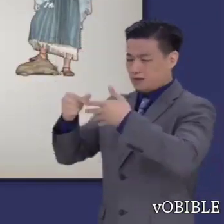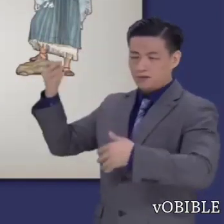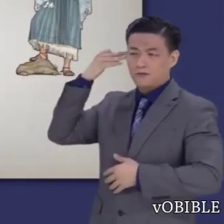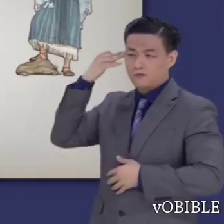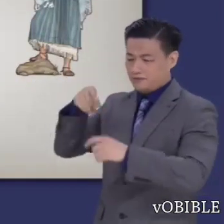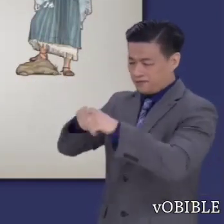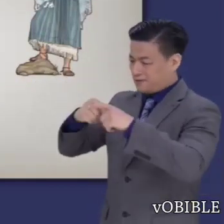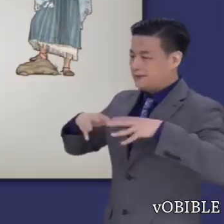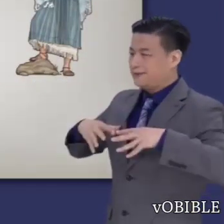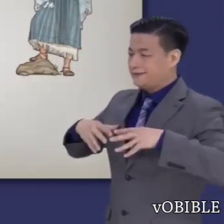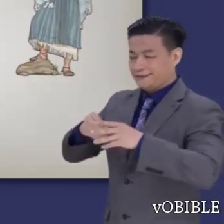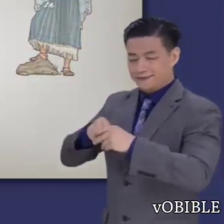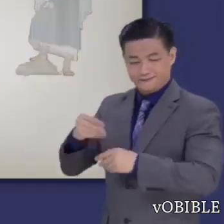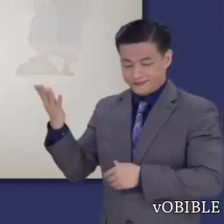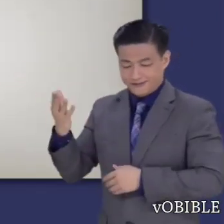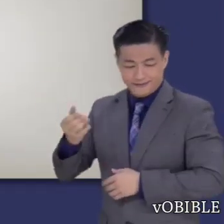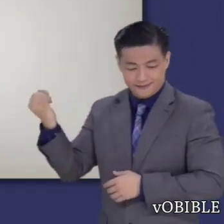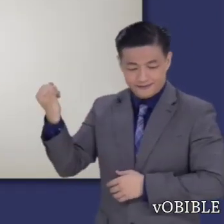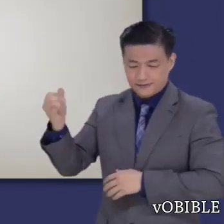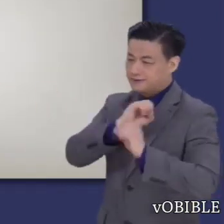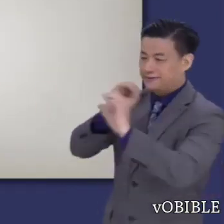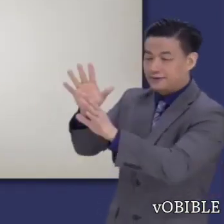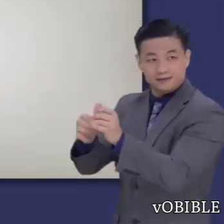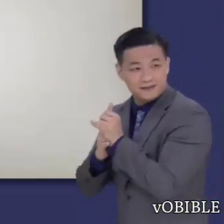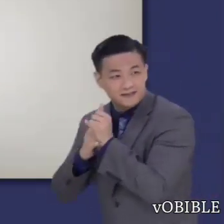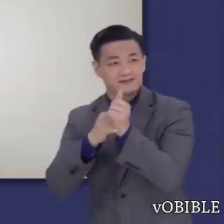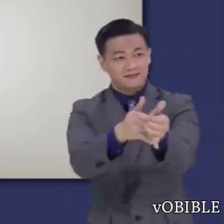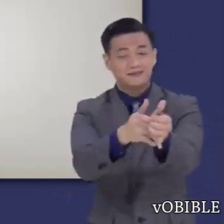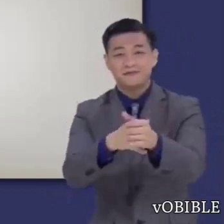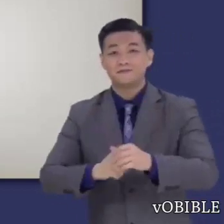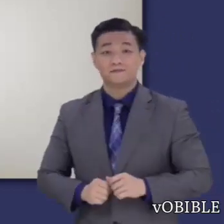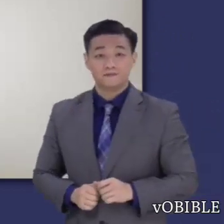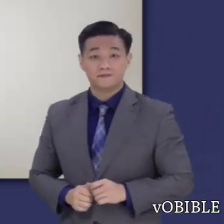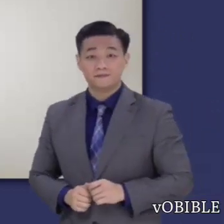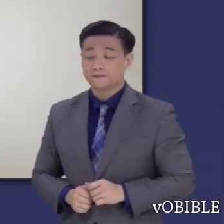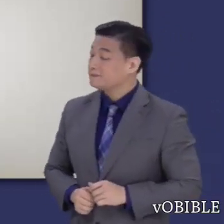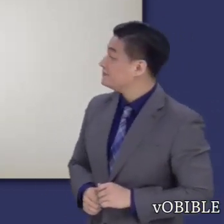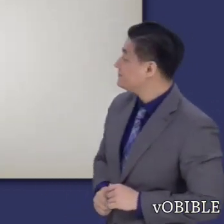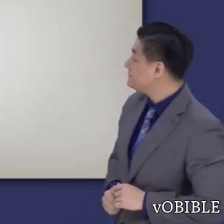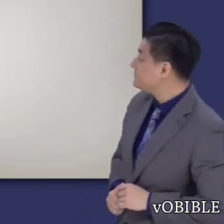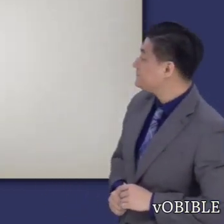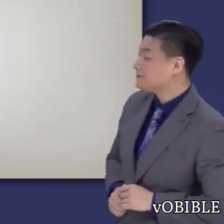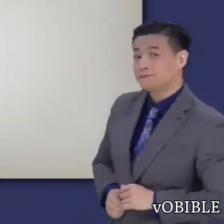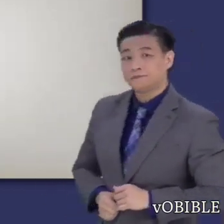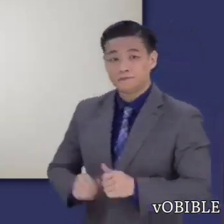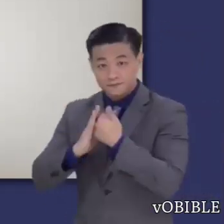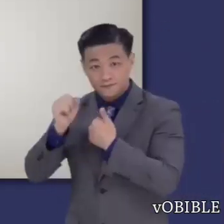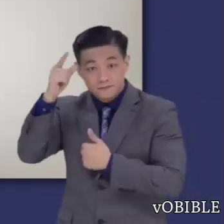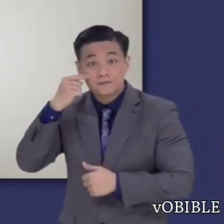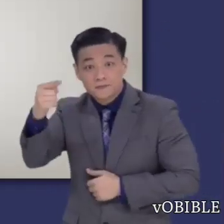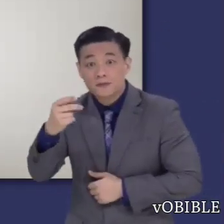物，对保罗而言，认识基督并与他联合更有价值。第四